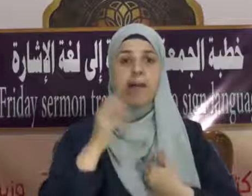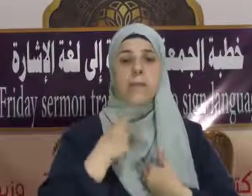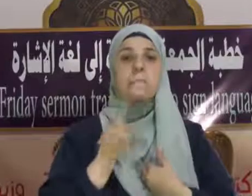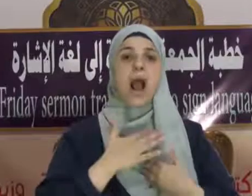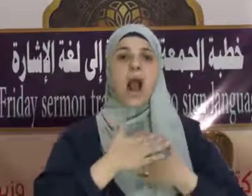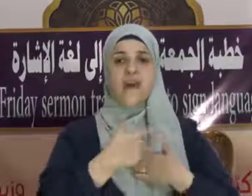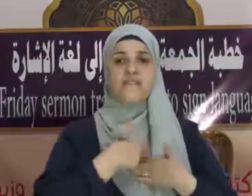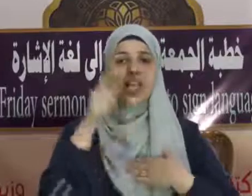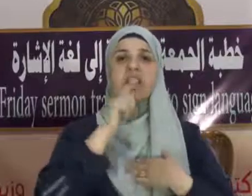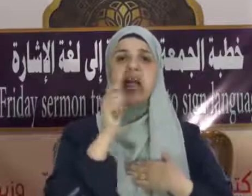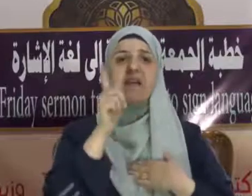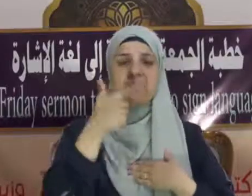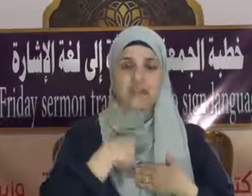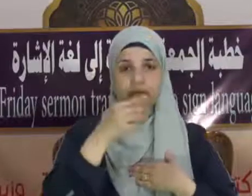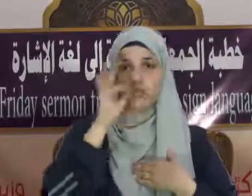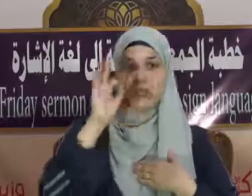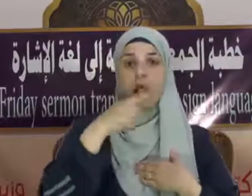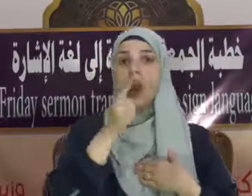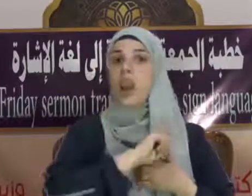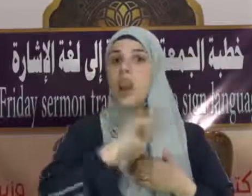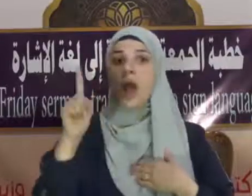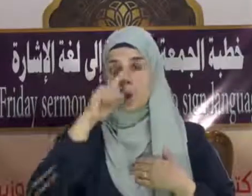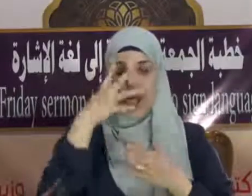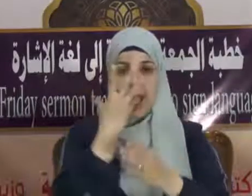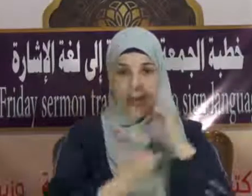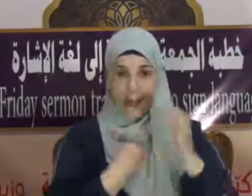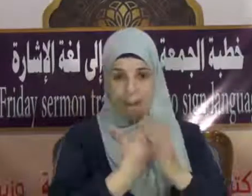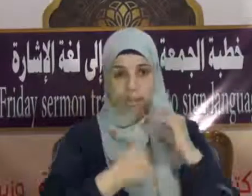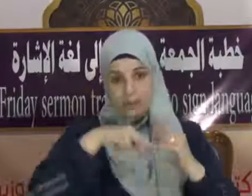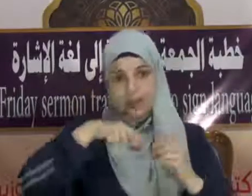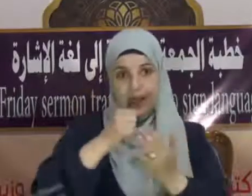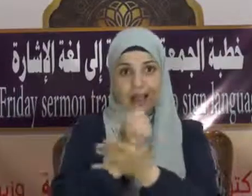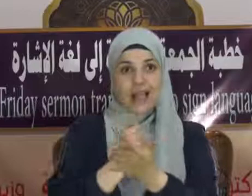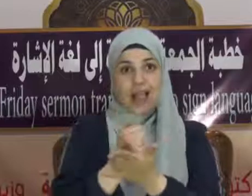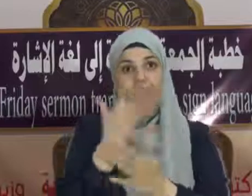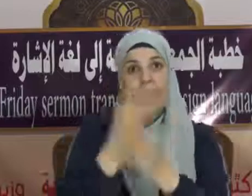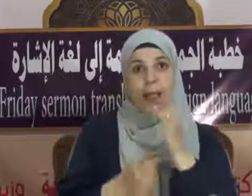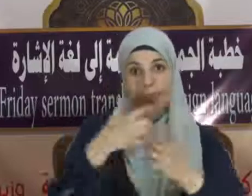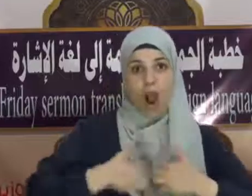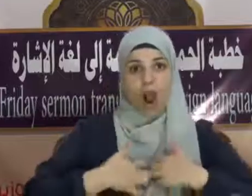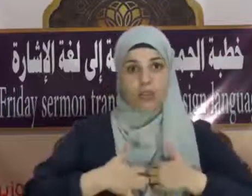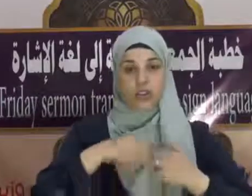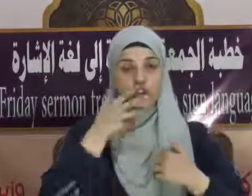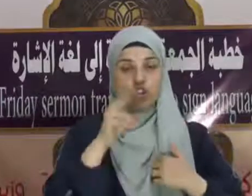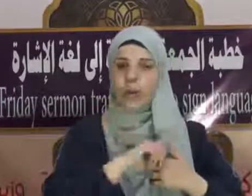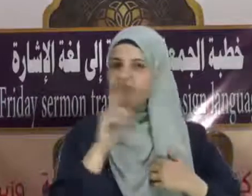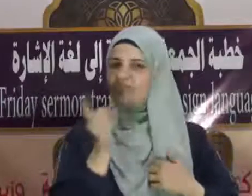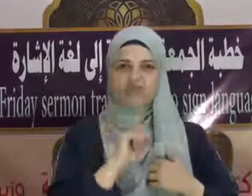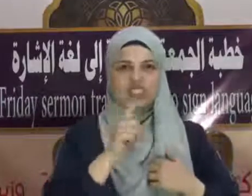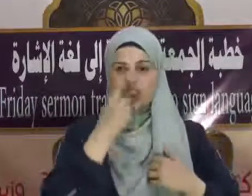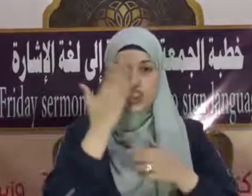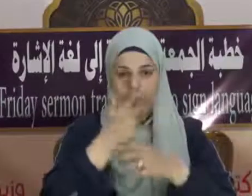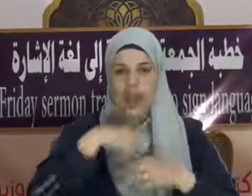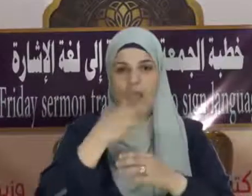المادية عليه، ولا يخرج بها ولدك ليغيظ بها ولده فيتقطع